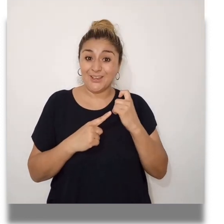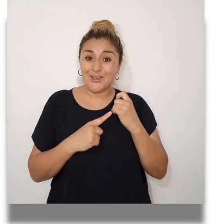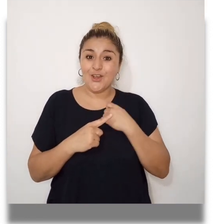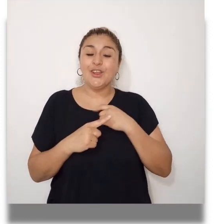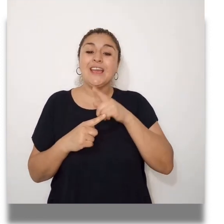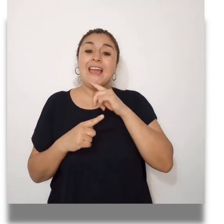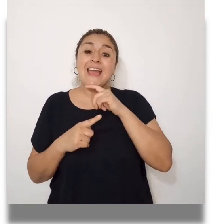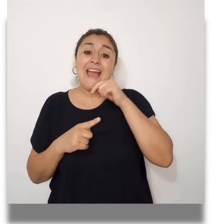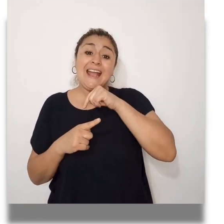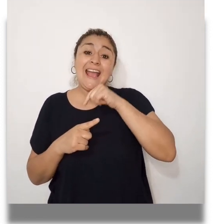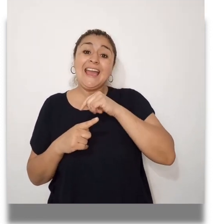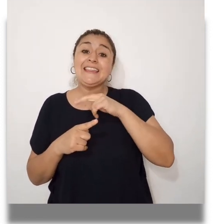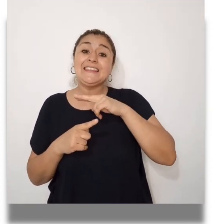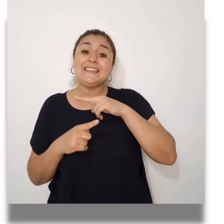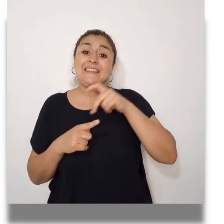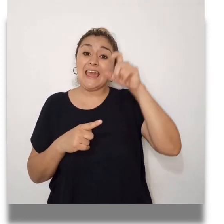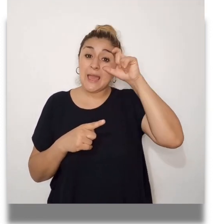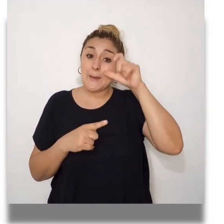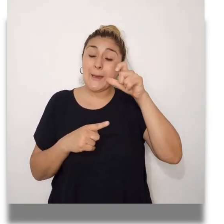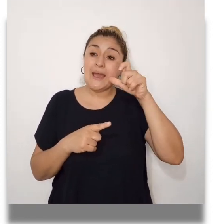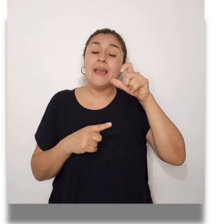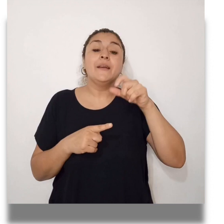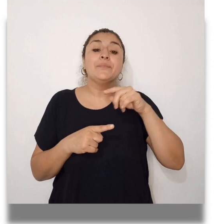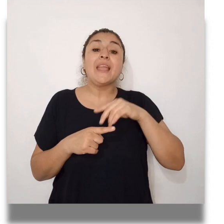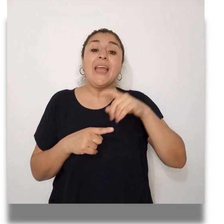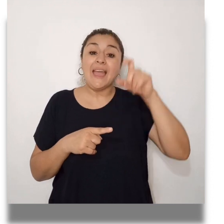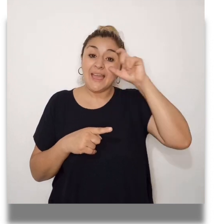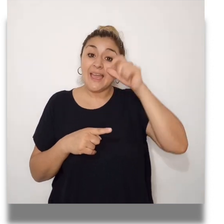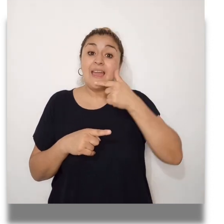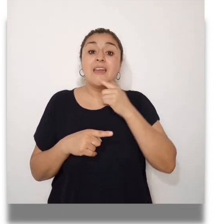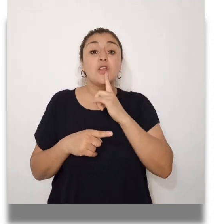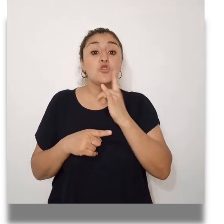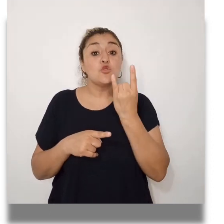ne parle pas de stupide. O no habla de